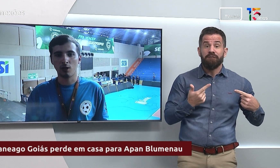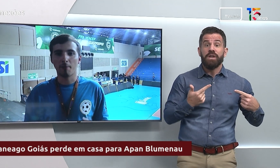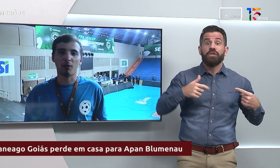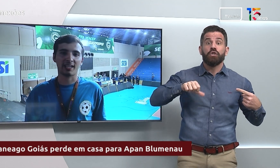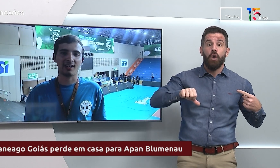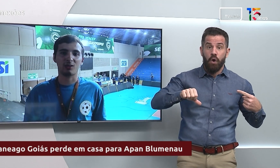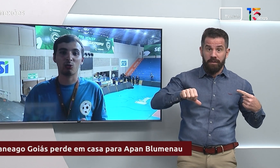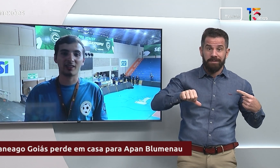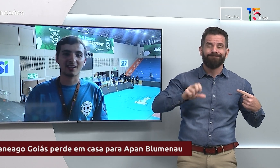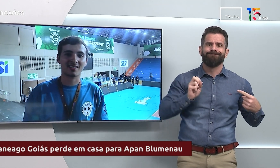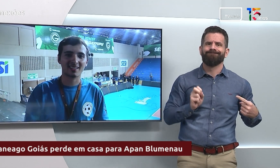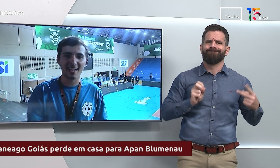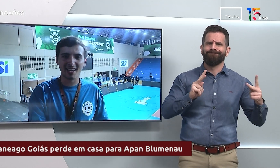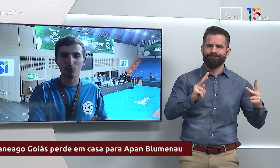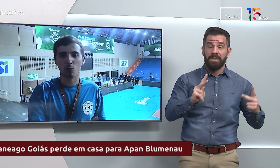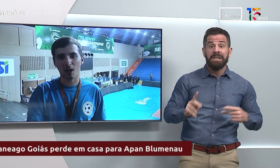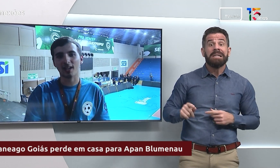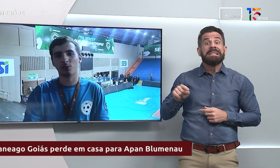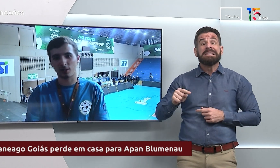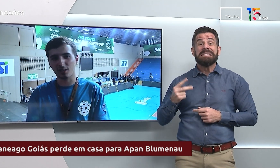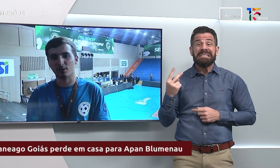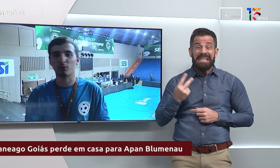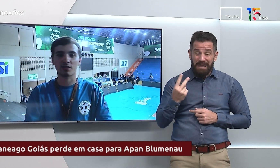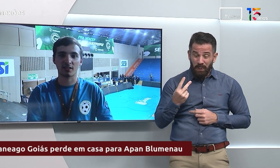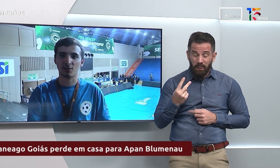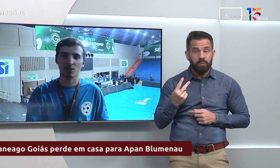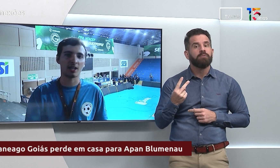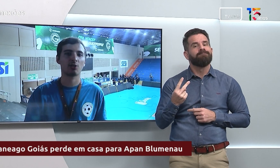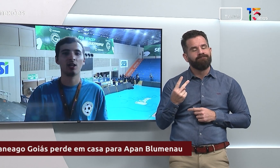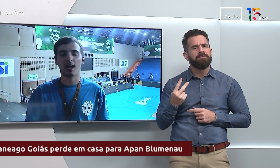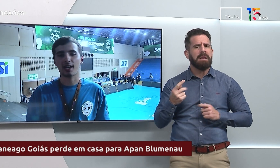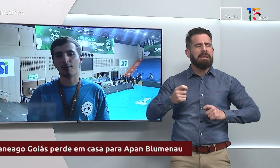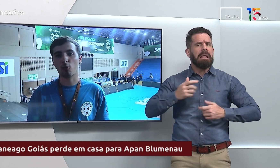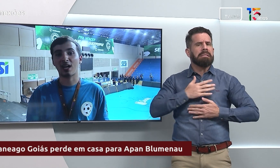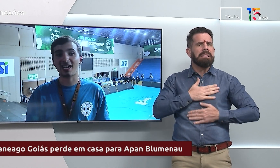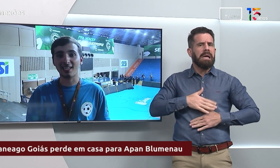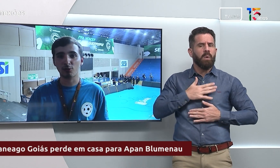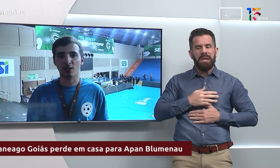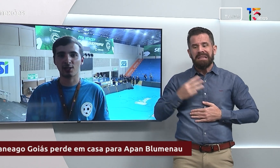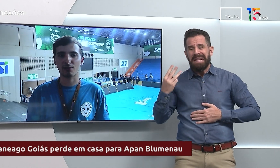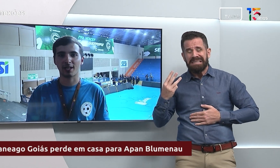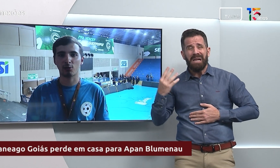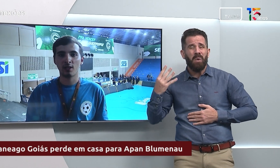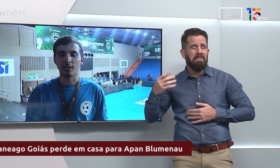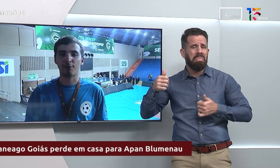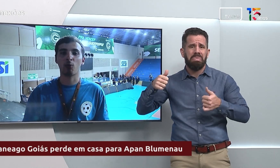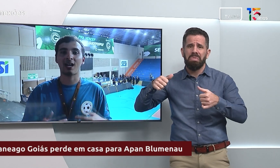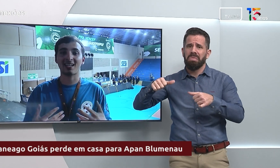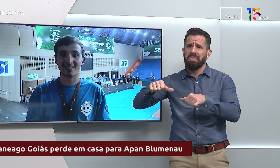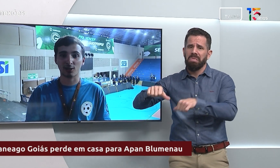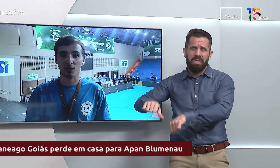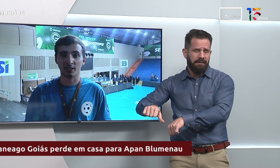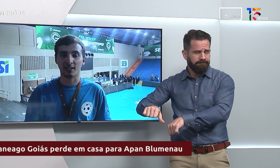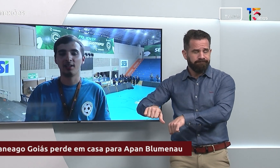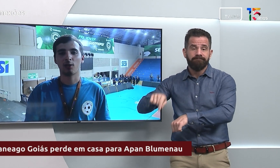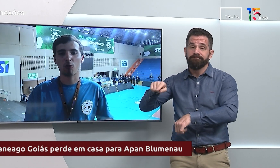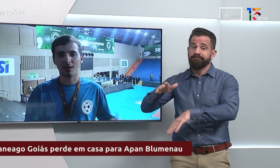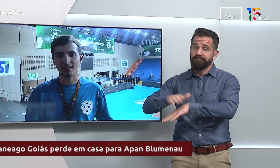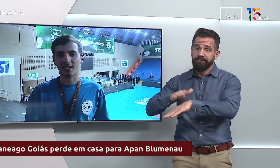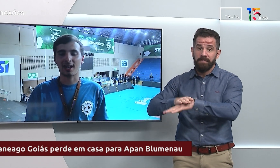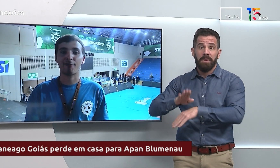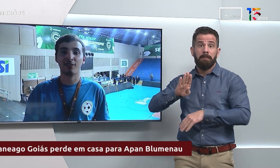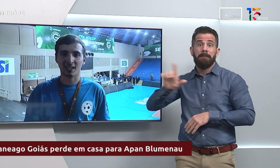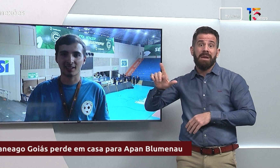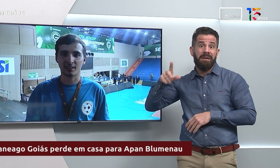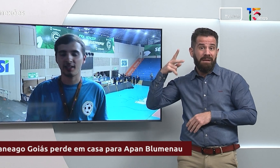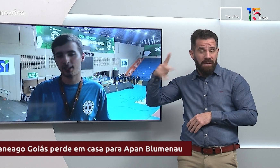tranquilo. Porém, do terceiro, quarto, quinto, o terceiro adiante, acabou caindo de rendimento e viu Acerola